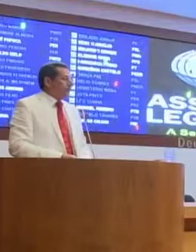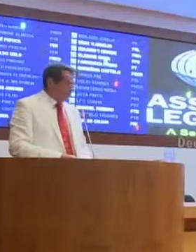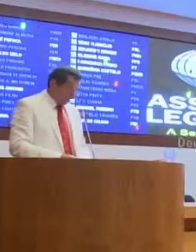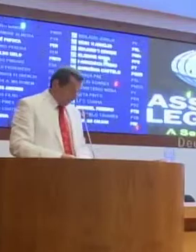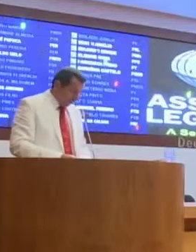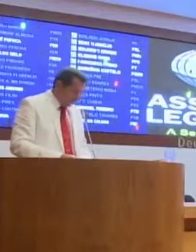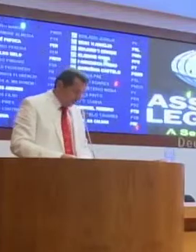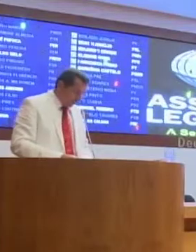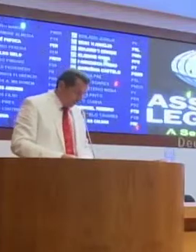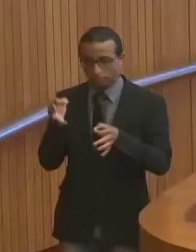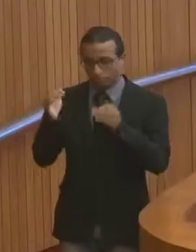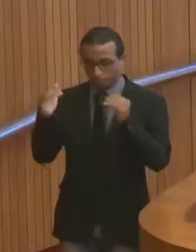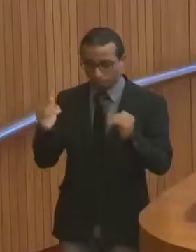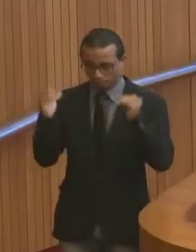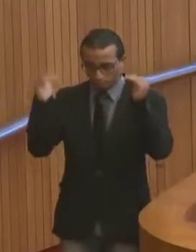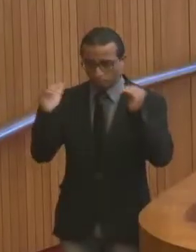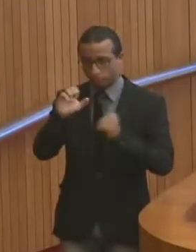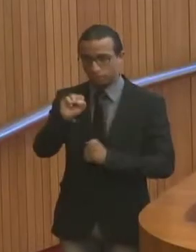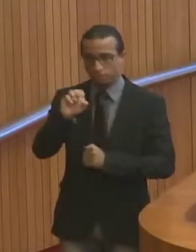Solange,